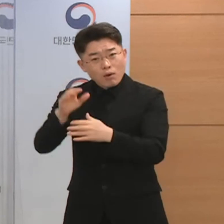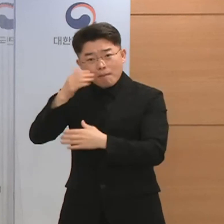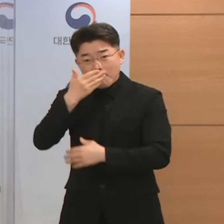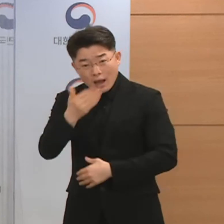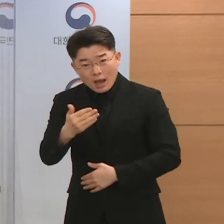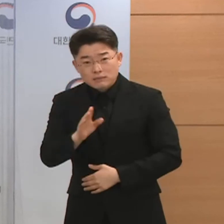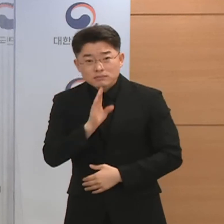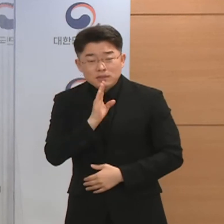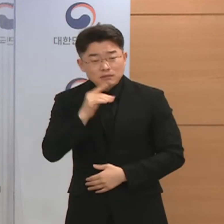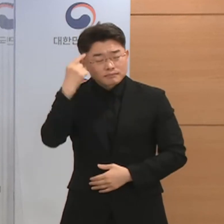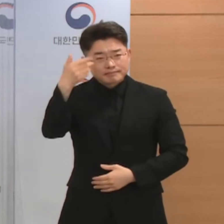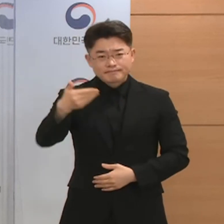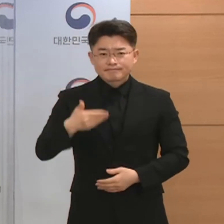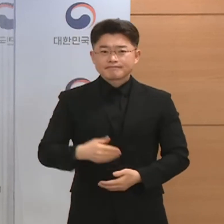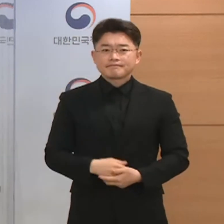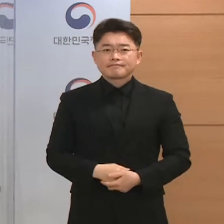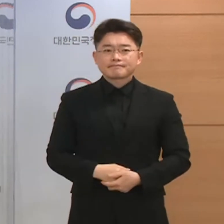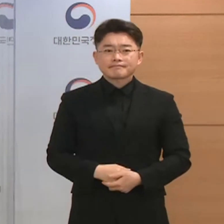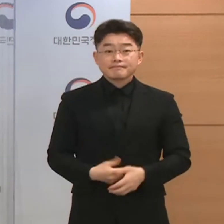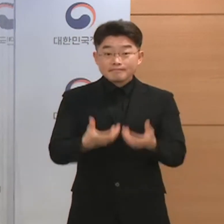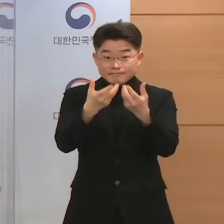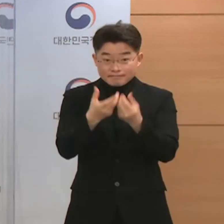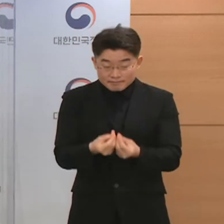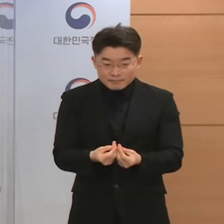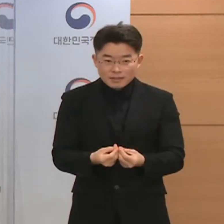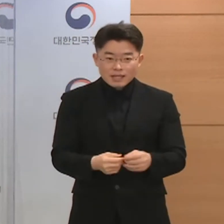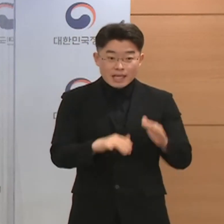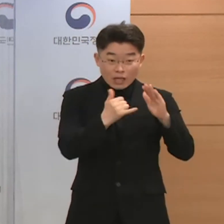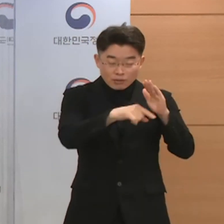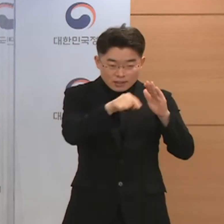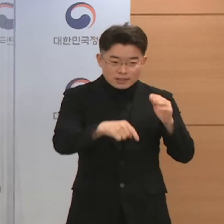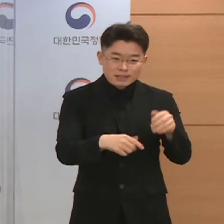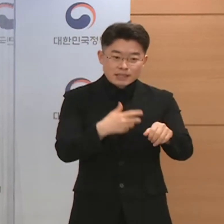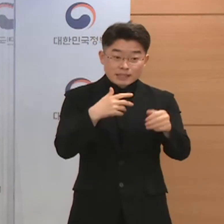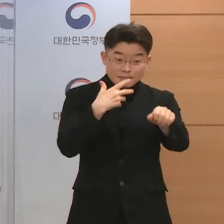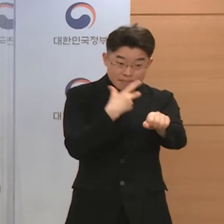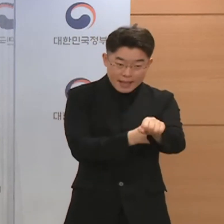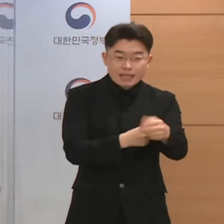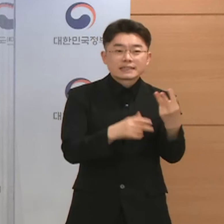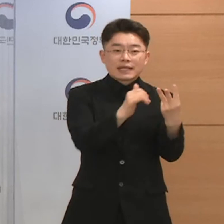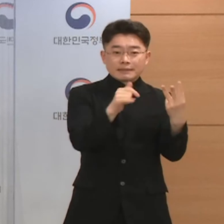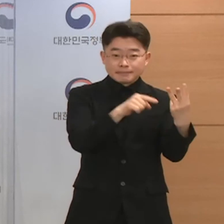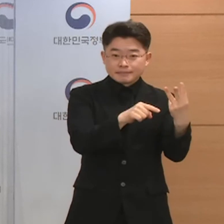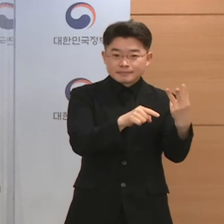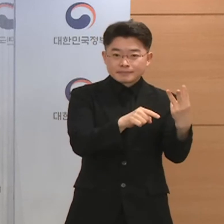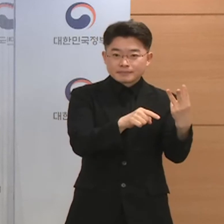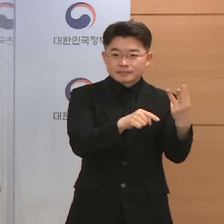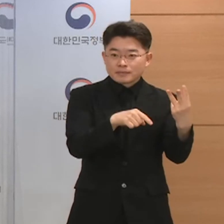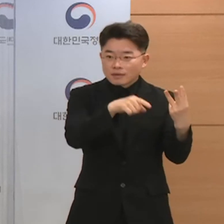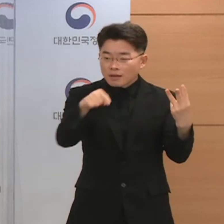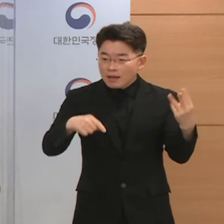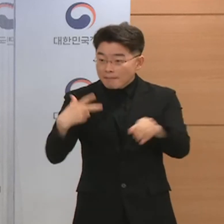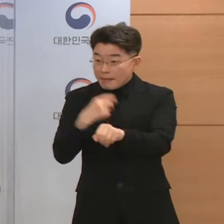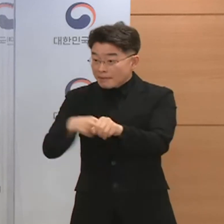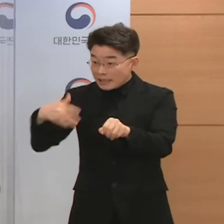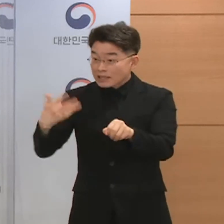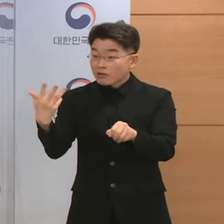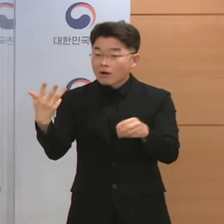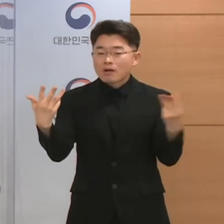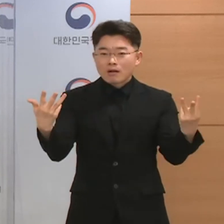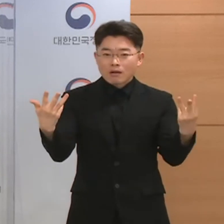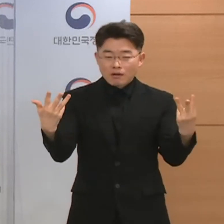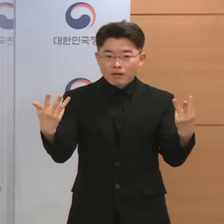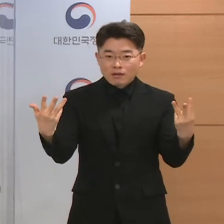가능한지 궁금합니다. 예를 들어 접종자가 3명일 경우 미접종자 가족 8명까지 합쳐서 11명